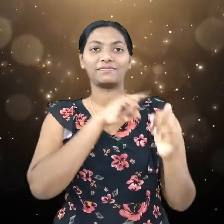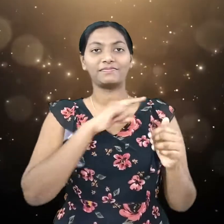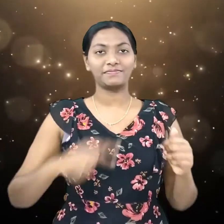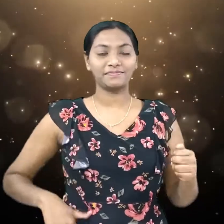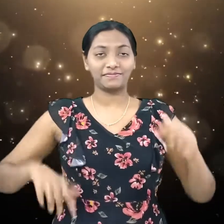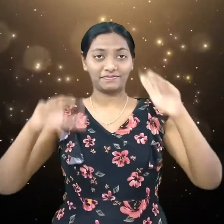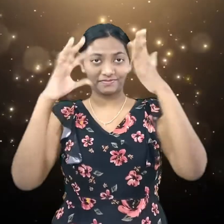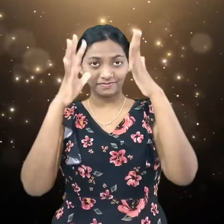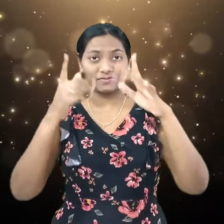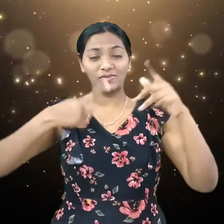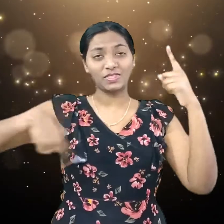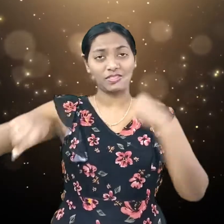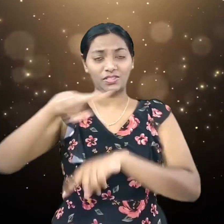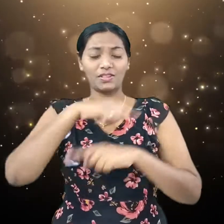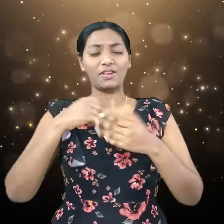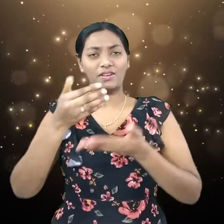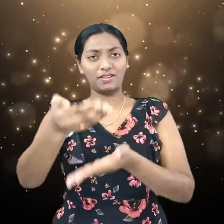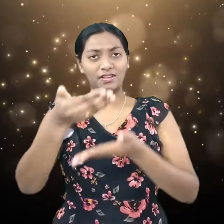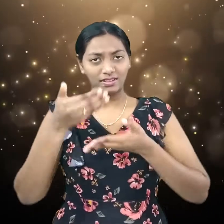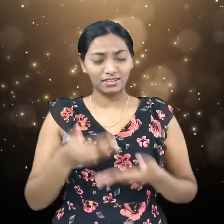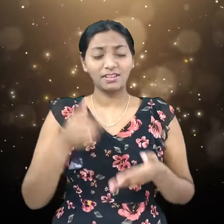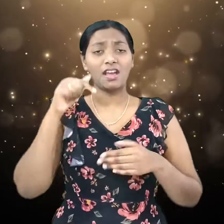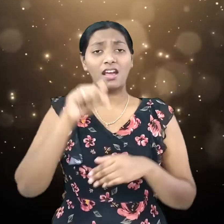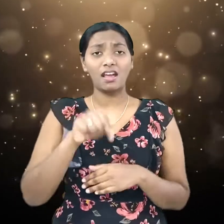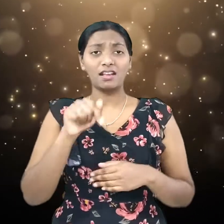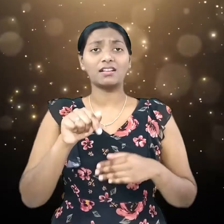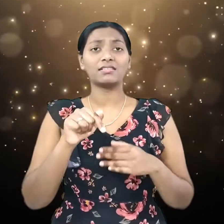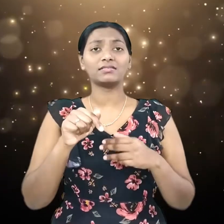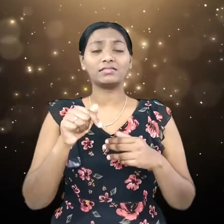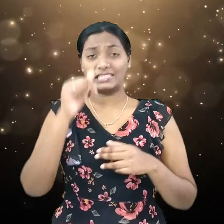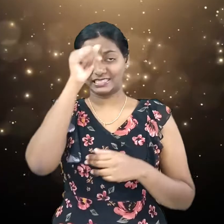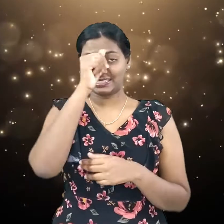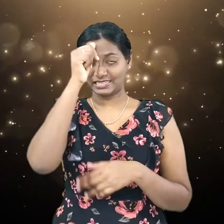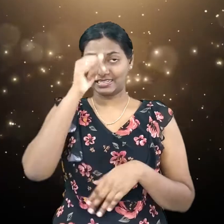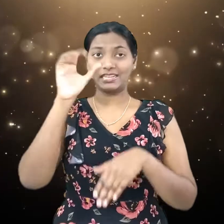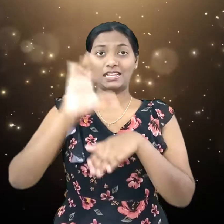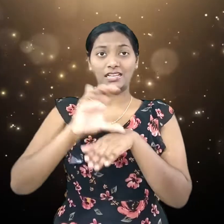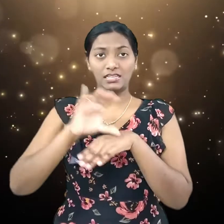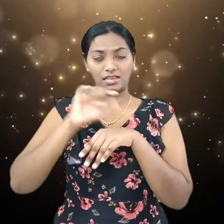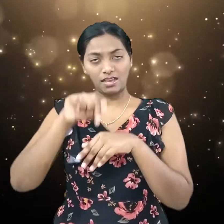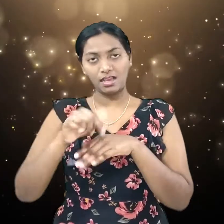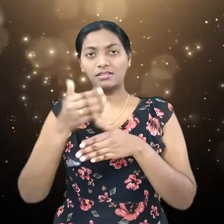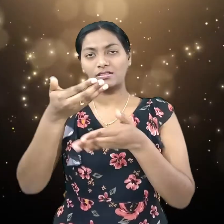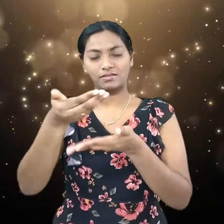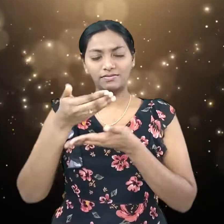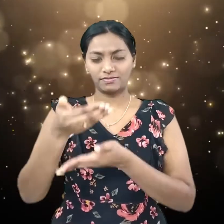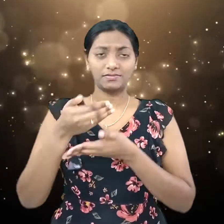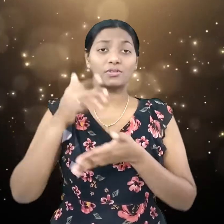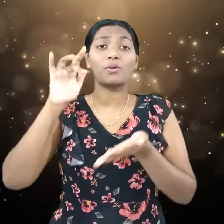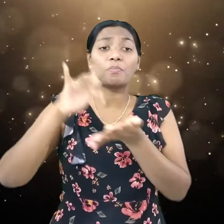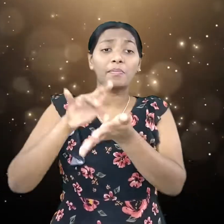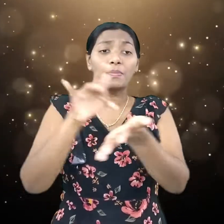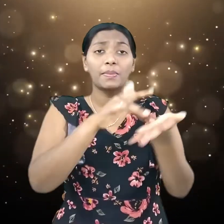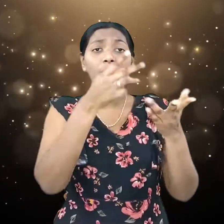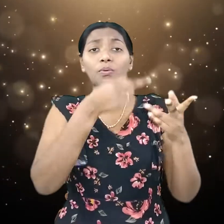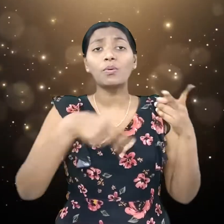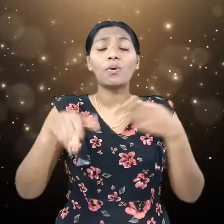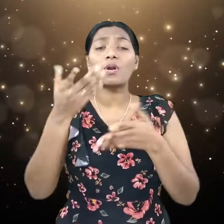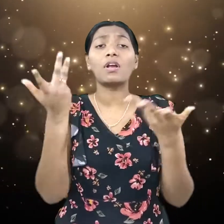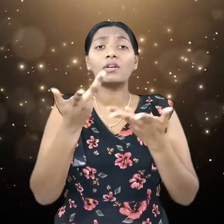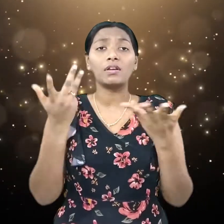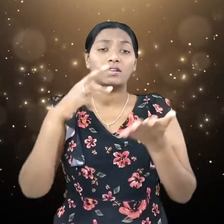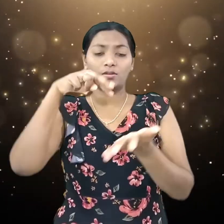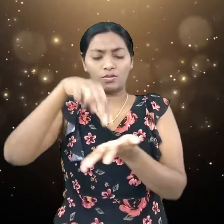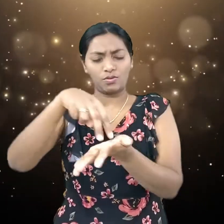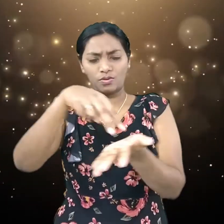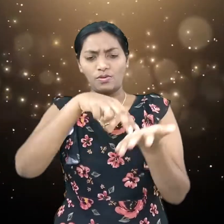हालेलुया। प्रेज द लॉर्ड, स्वागत है आप सभी का आज के हमारे संडे सर्विस में। और आप जहाँ कहीं पे भी है, आप अपने स्थानों